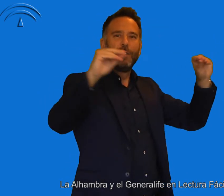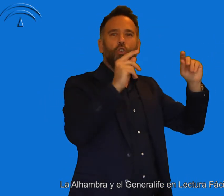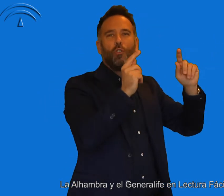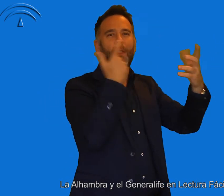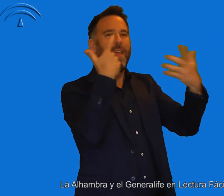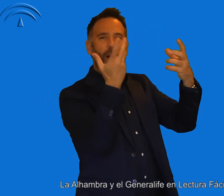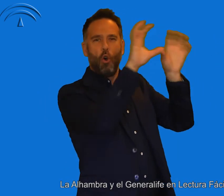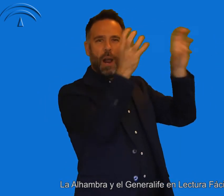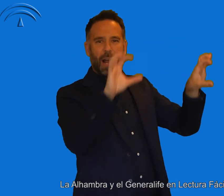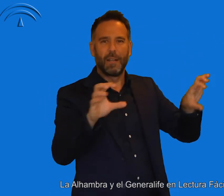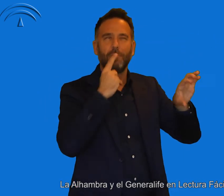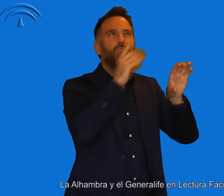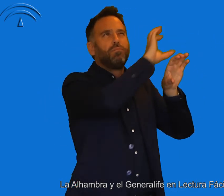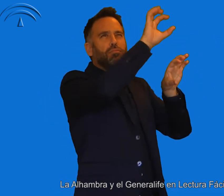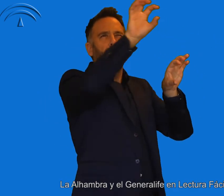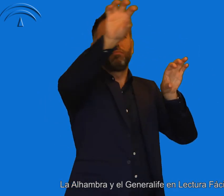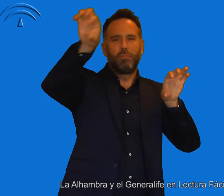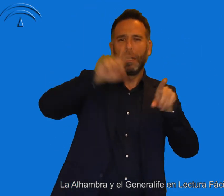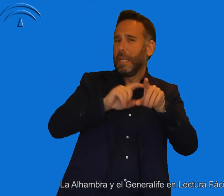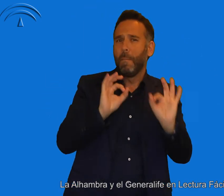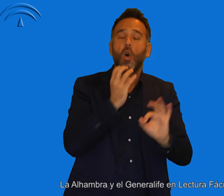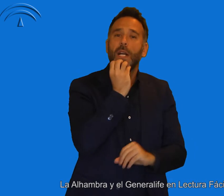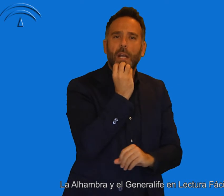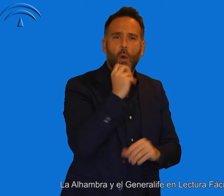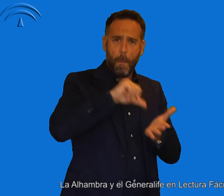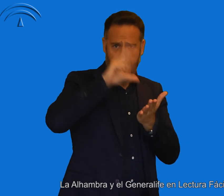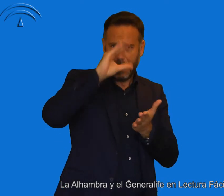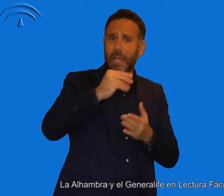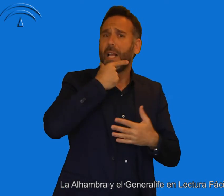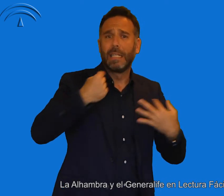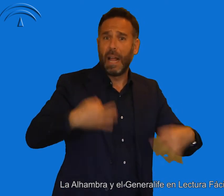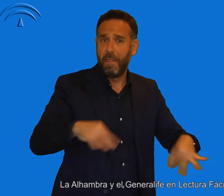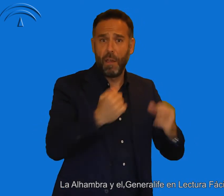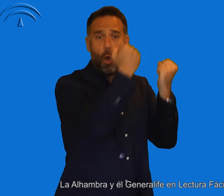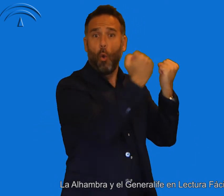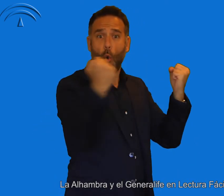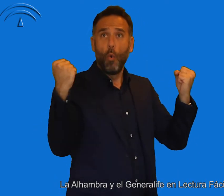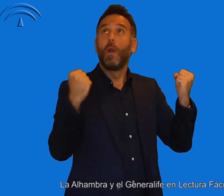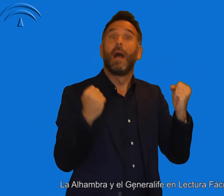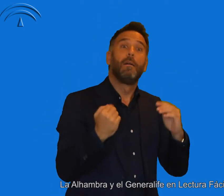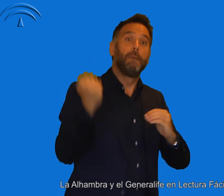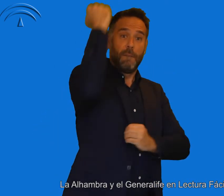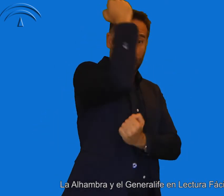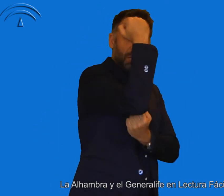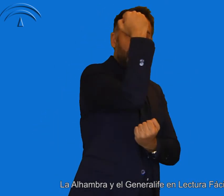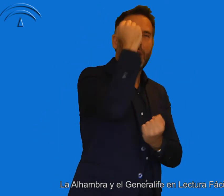griego recorre la planta baja. El patio es grande y sencillo. Las columnas de las 2 plantas están